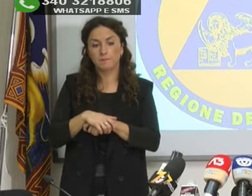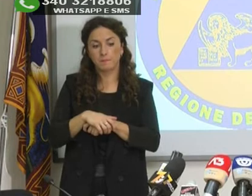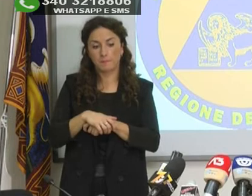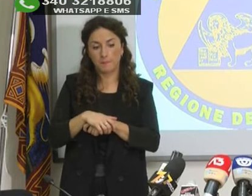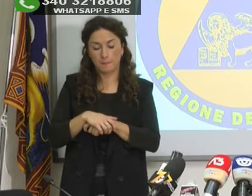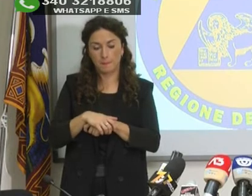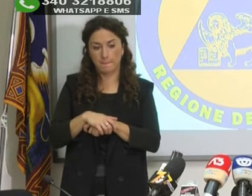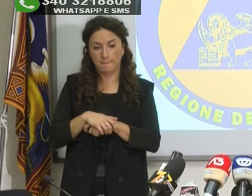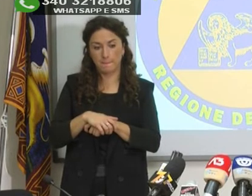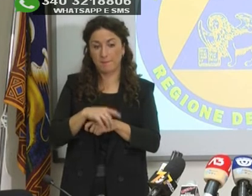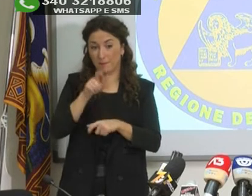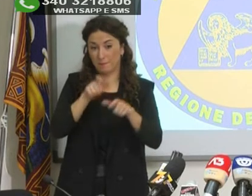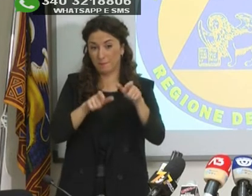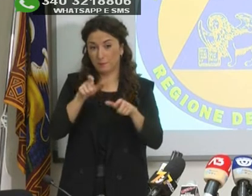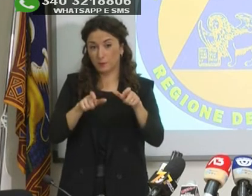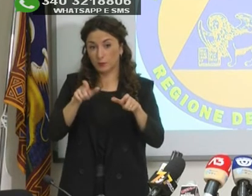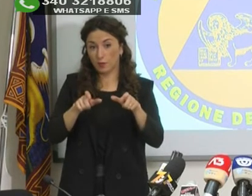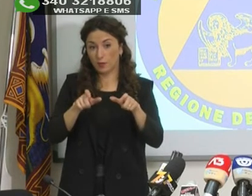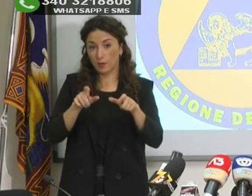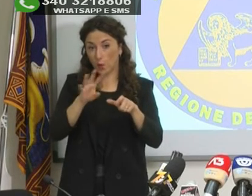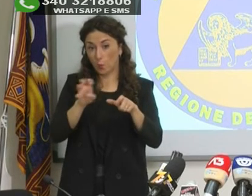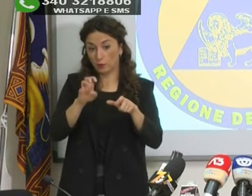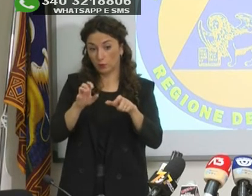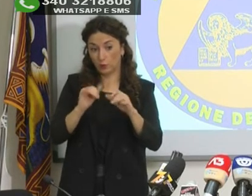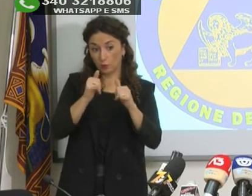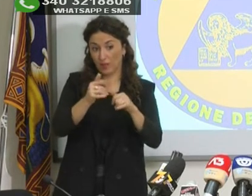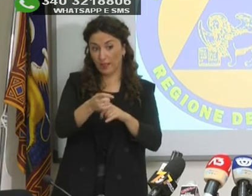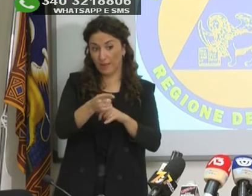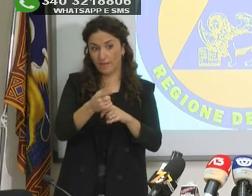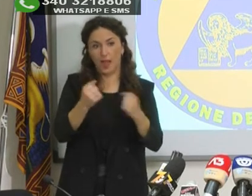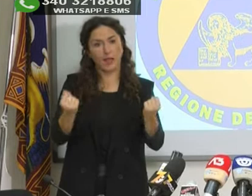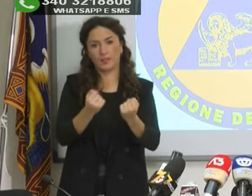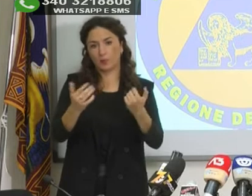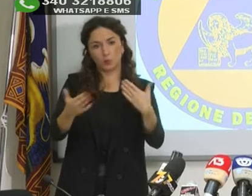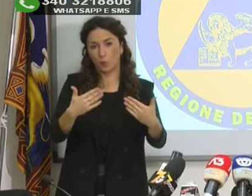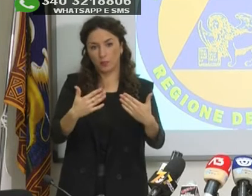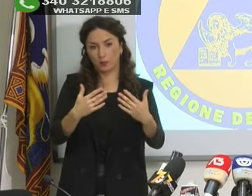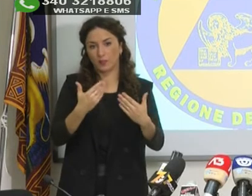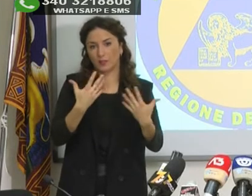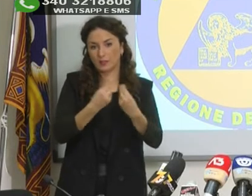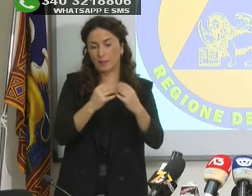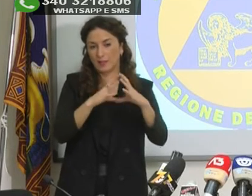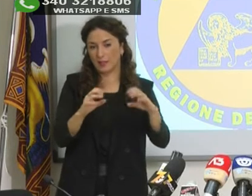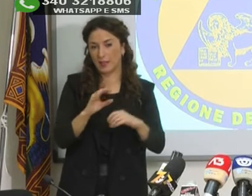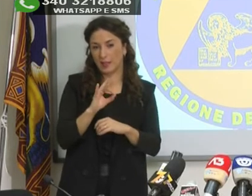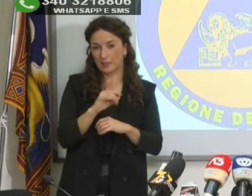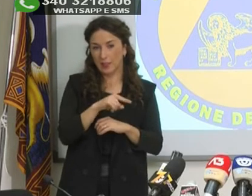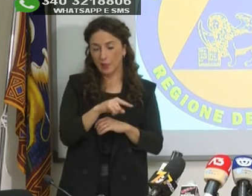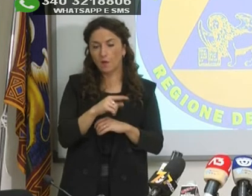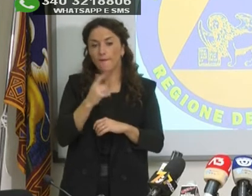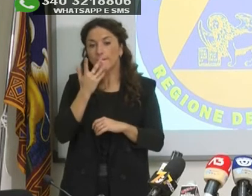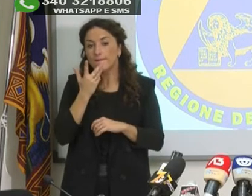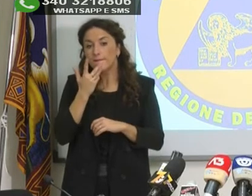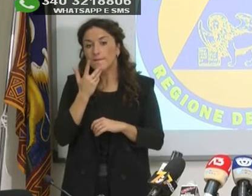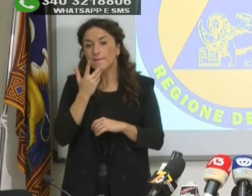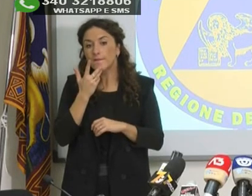questi 400 che escono, che quindi attiviamo subito tramite azienda zero il bando, di poter mettere